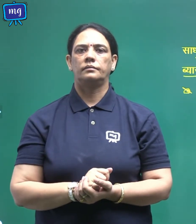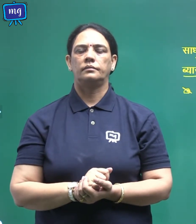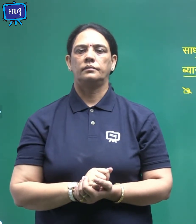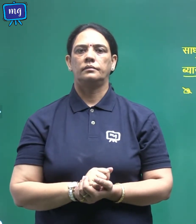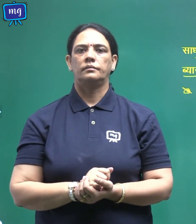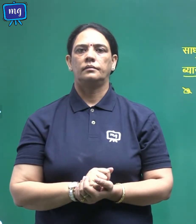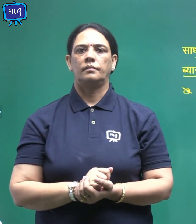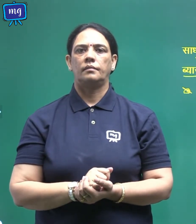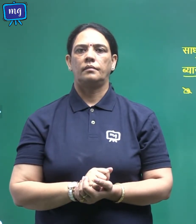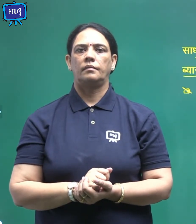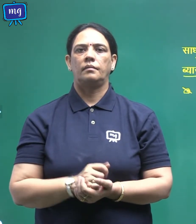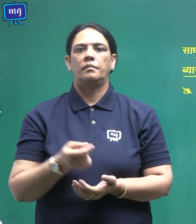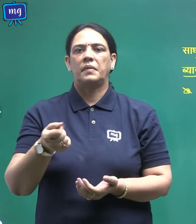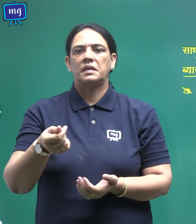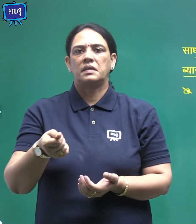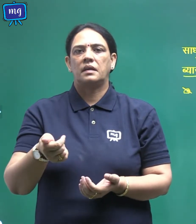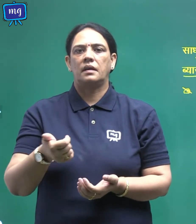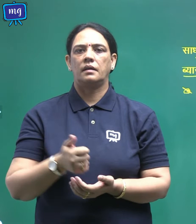धन के